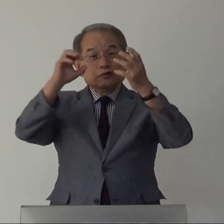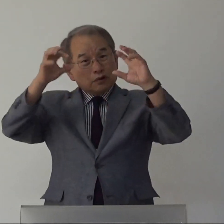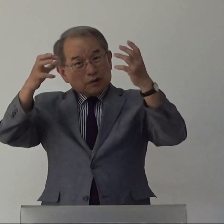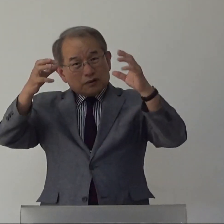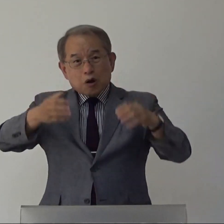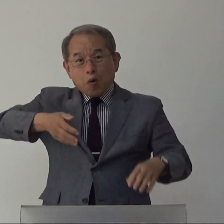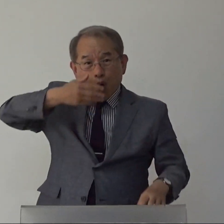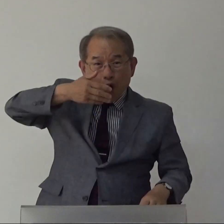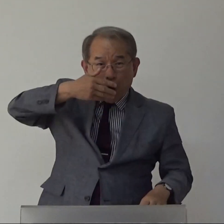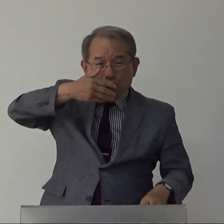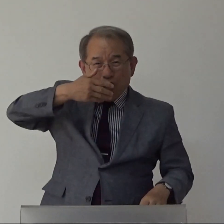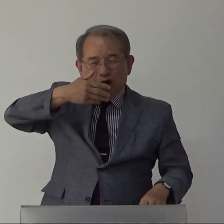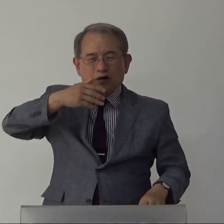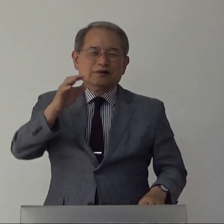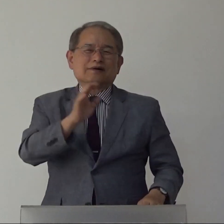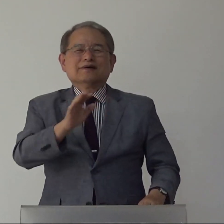섬기는 자는 하나님을 기쁘시게 하며.